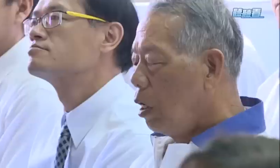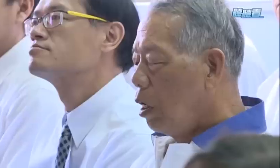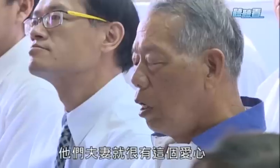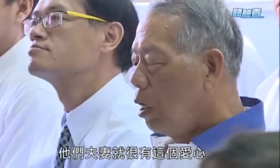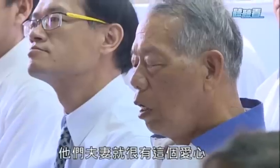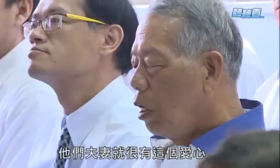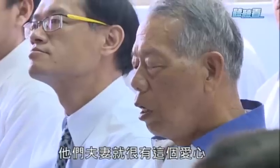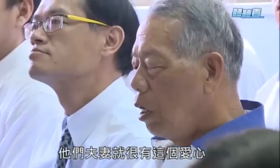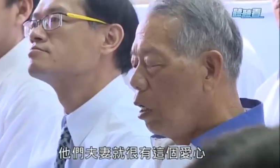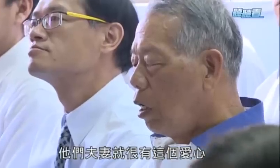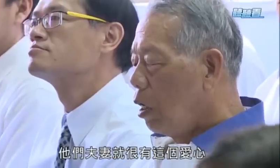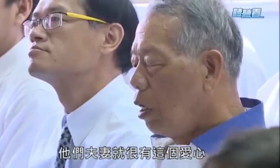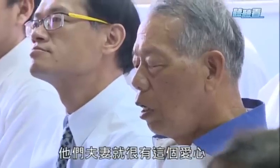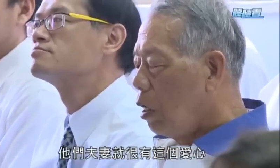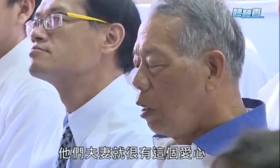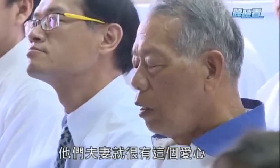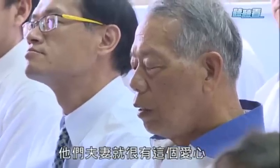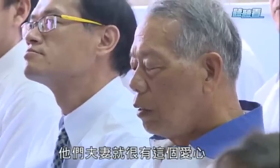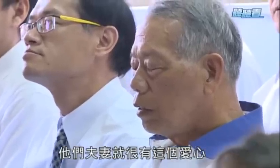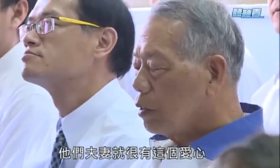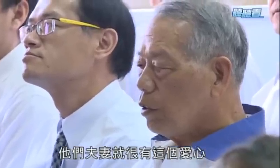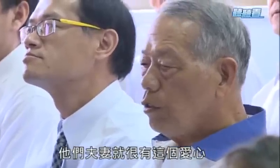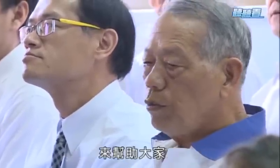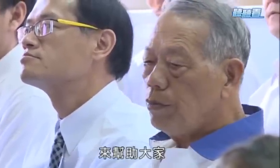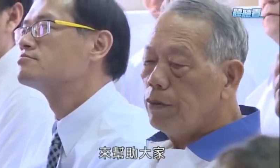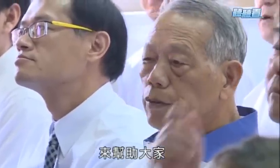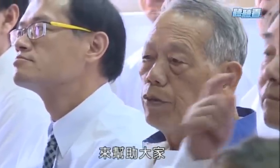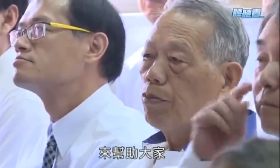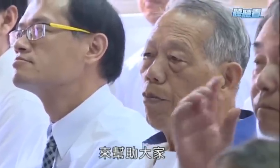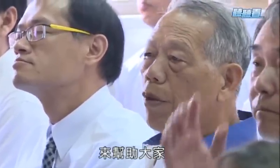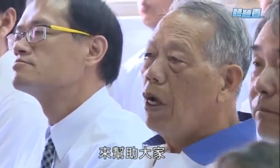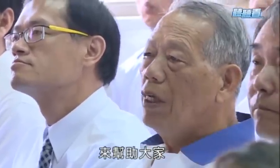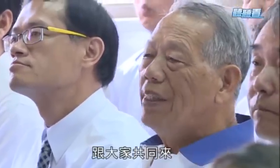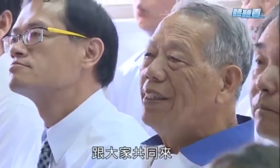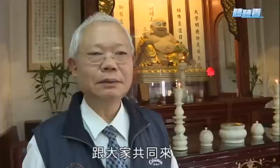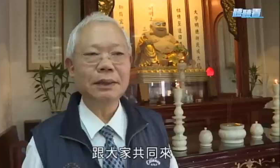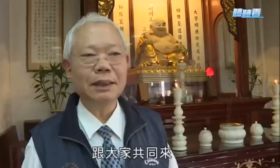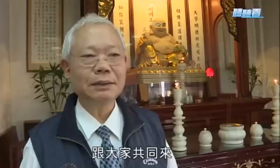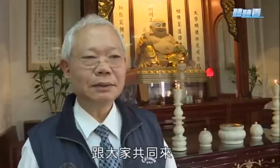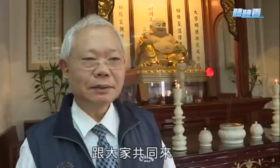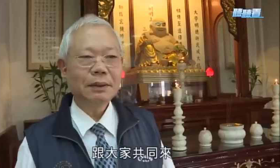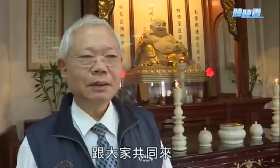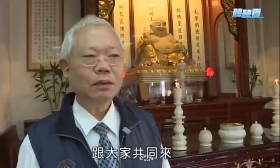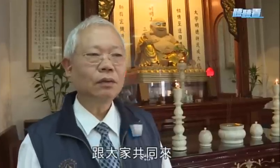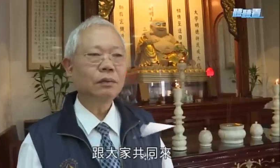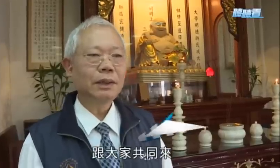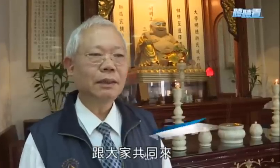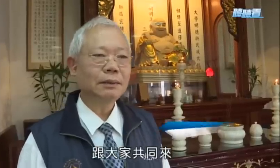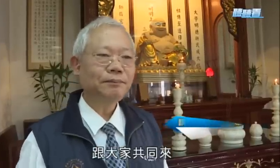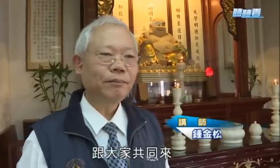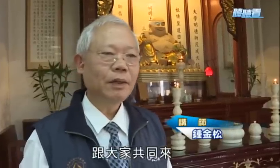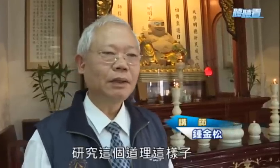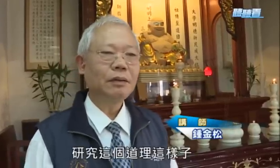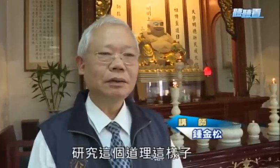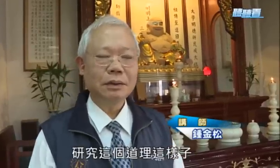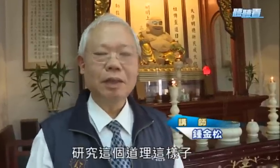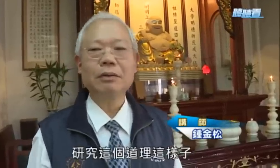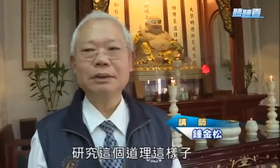请各位分享一下每个人的运动习惯是什么？他们夫妻也要很有这个爱心来帮助大家，跟大家共同来研究这个道理，